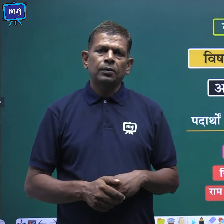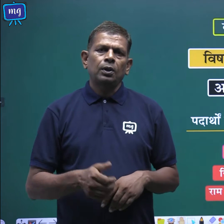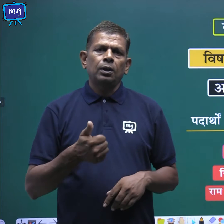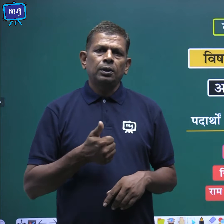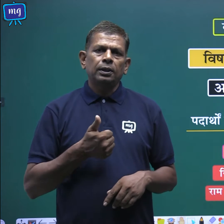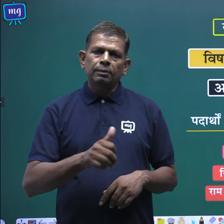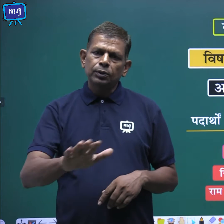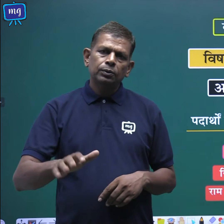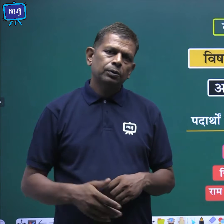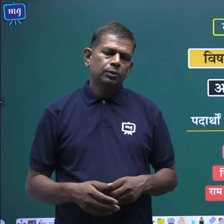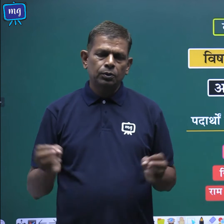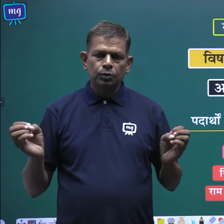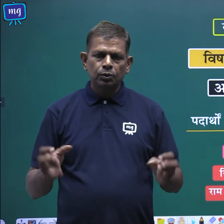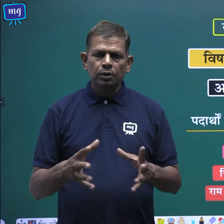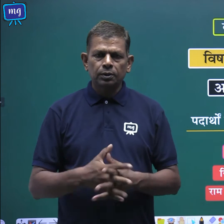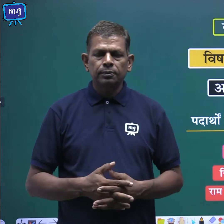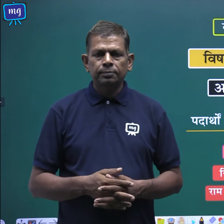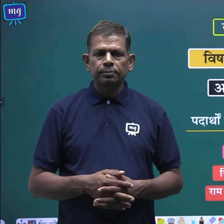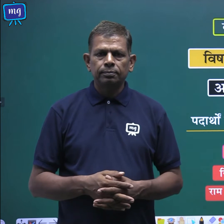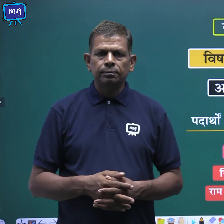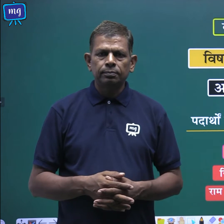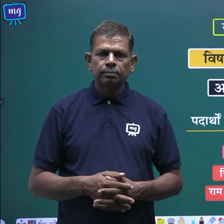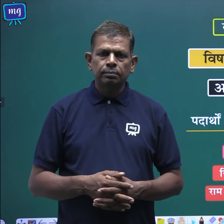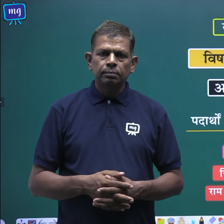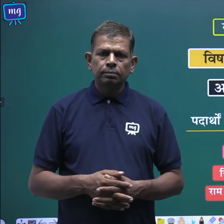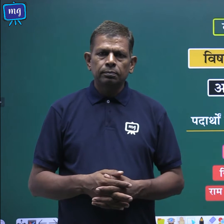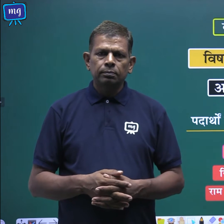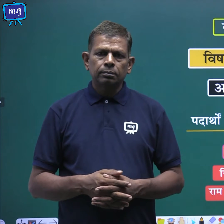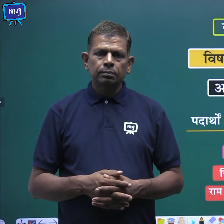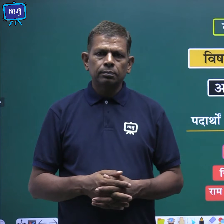ठीक है बच्चों, शुरू करते हैं।